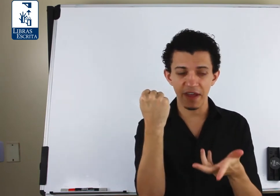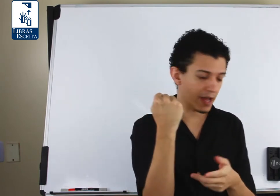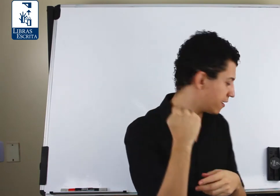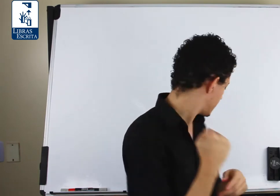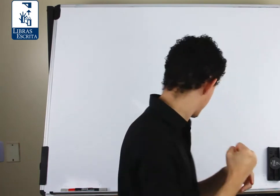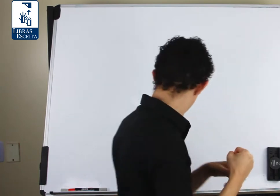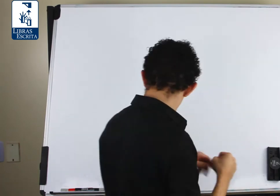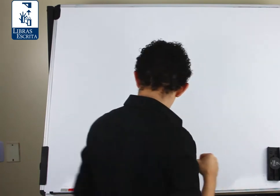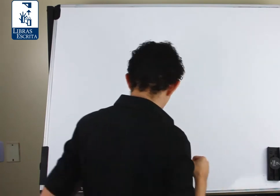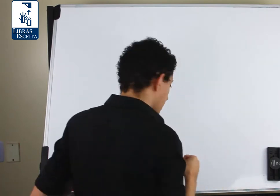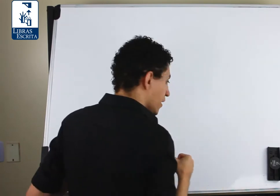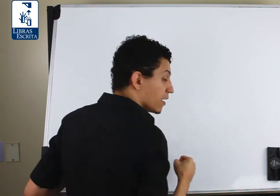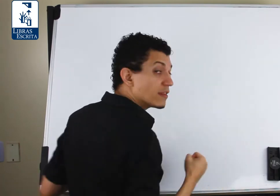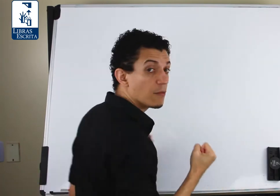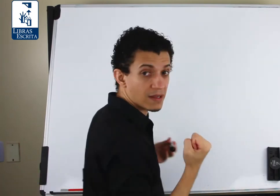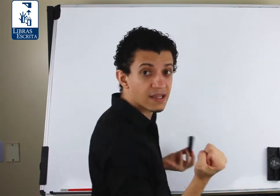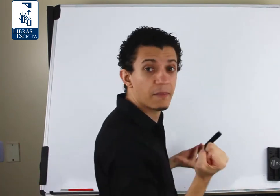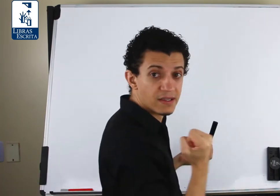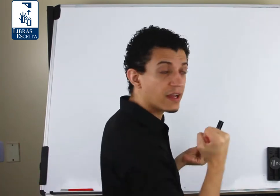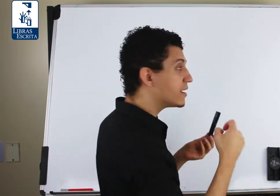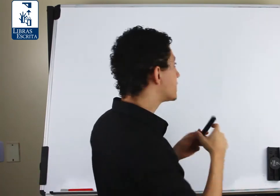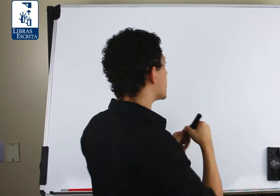ela. Então basicamente seria assim.